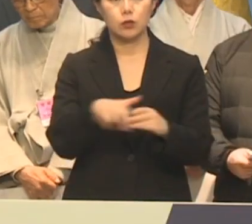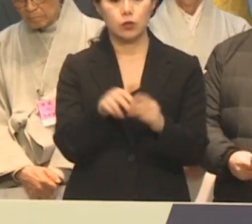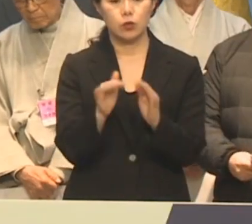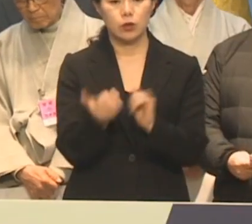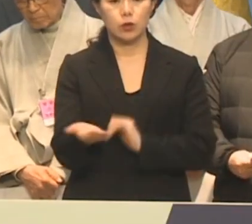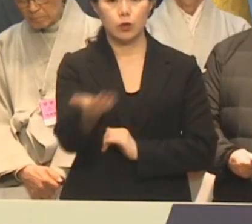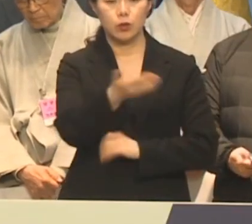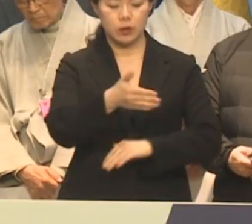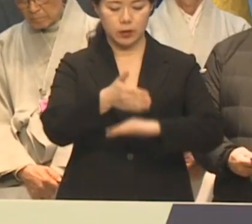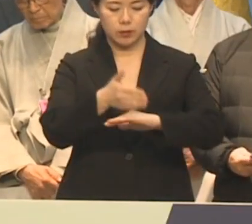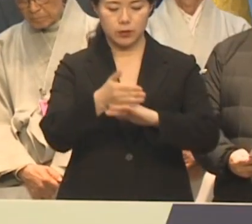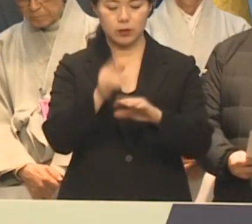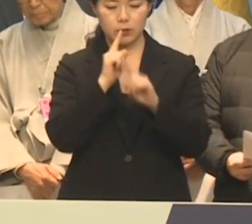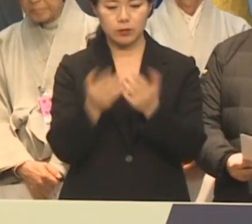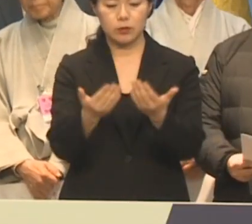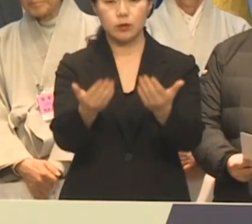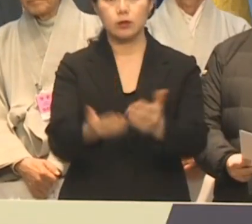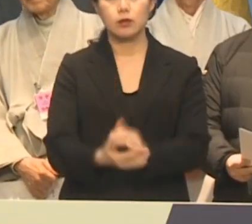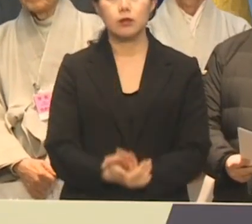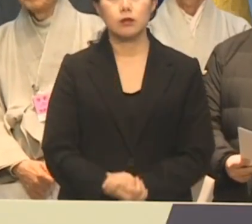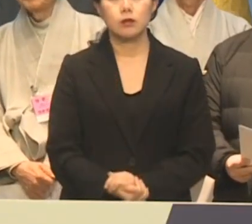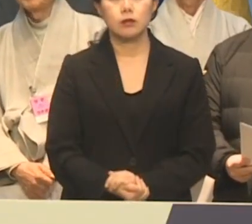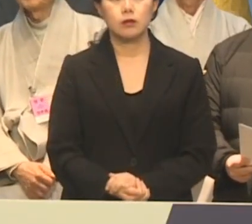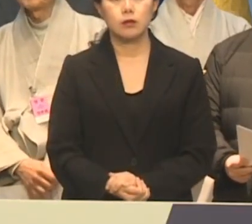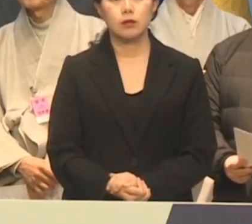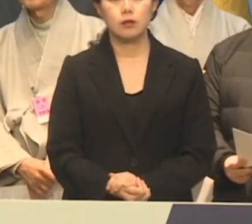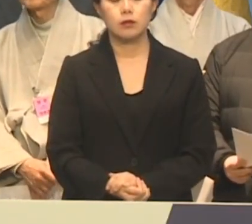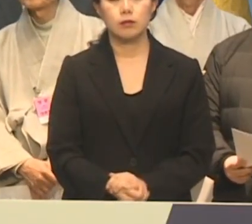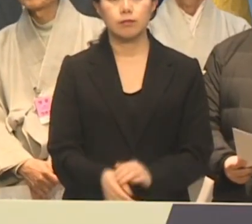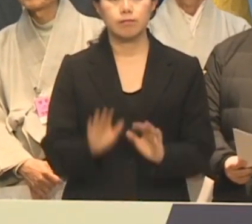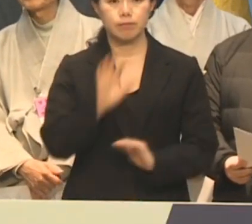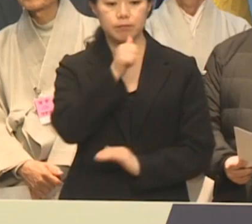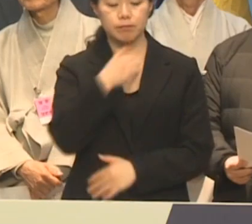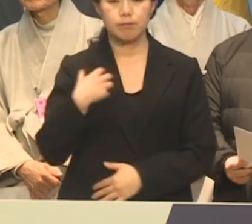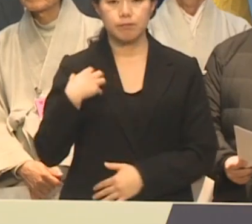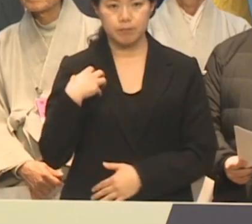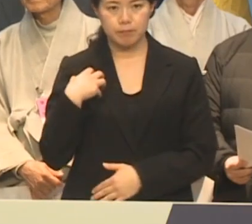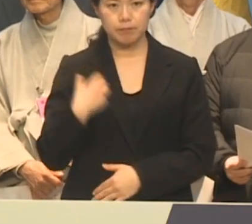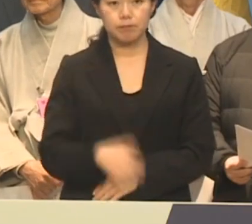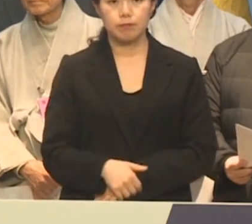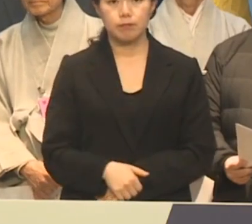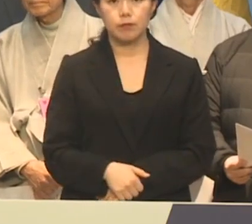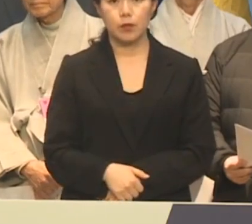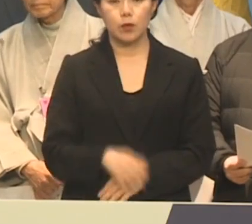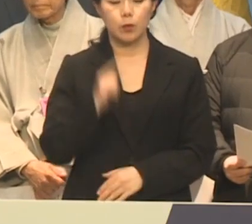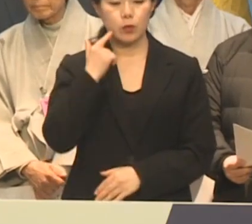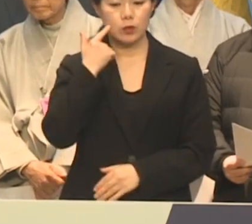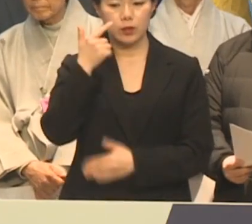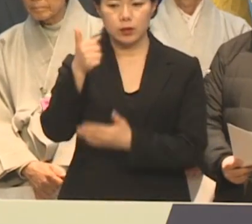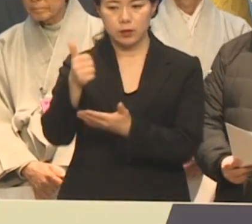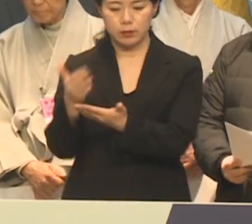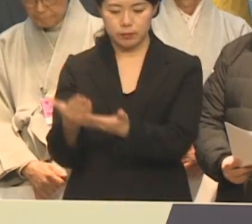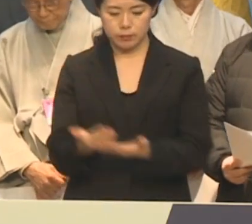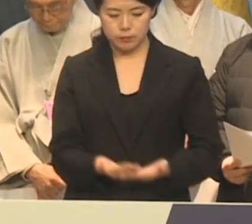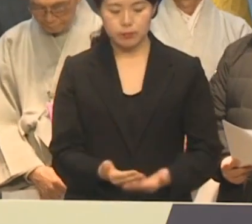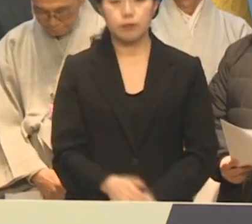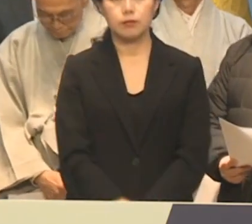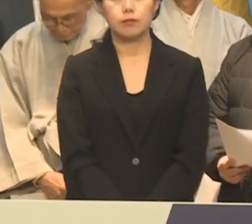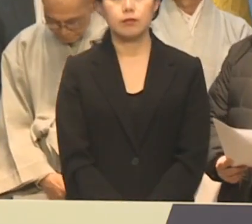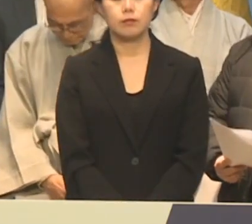종교인들께 감사의 말씀을 드립니다. 그러면 오늘 사회를 맡으신 정진우 목사님께 마이크를 넘기도록